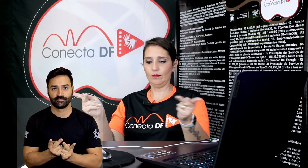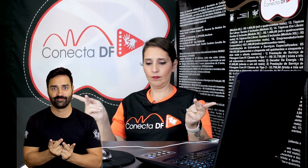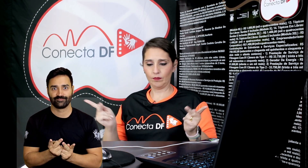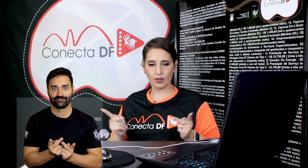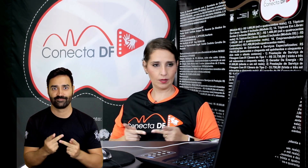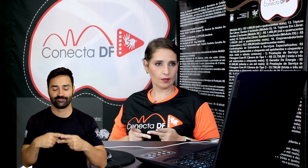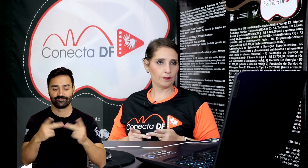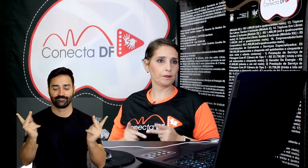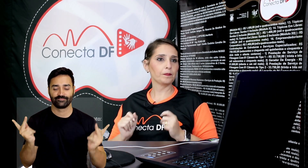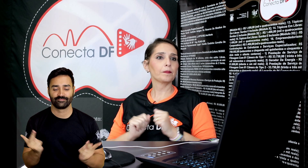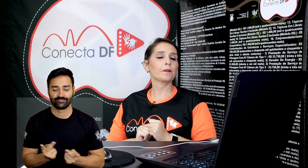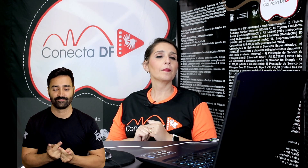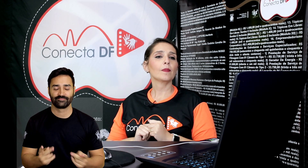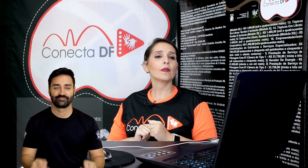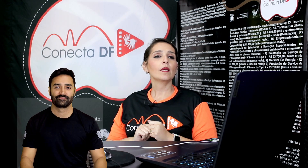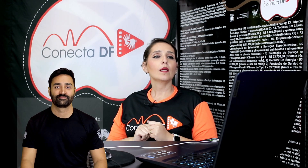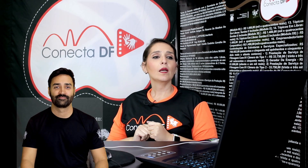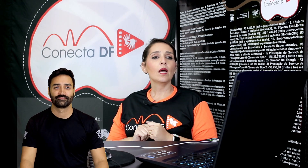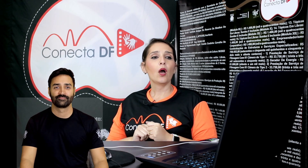Tá? Pizza.